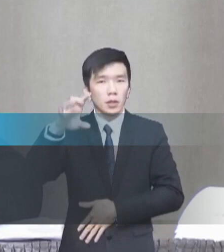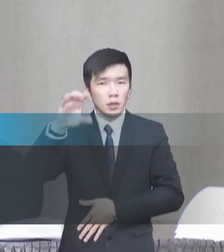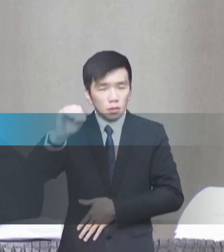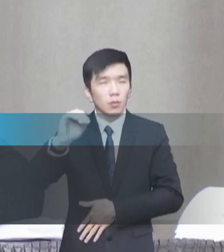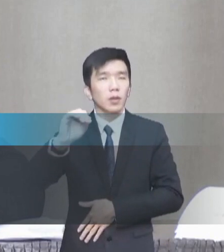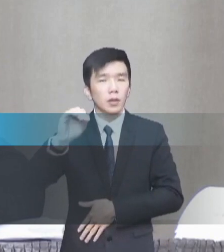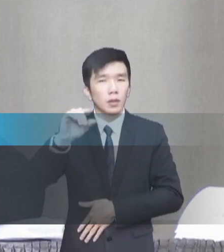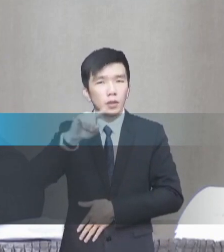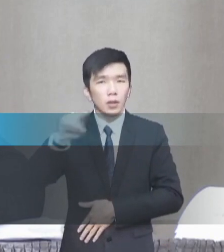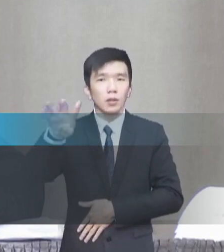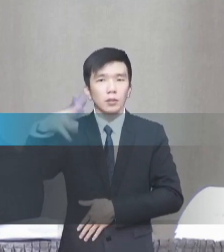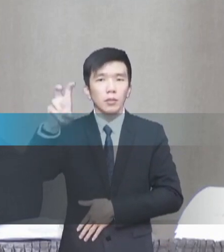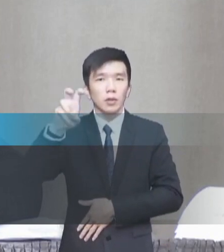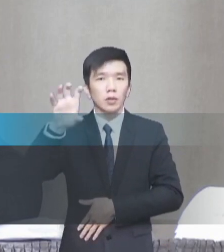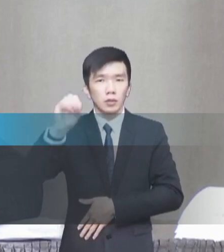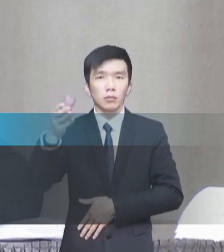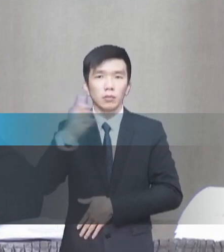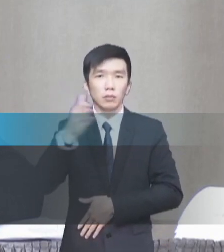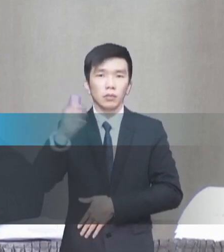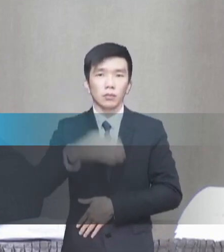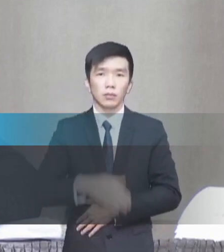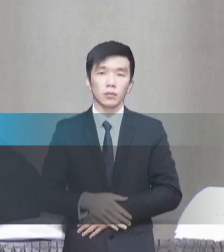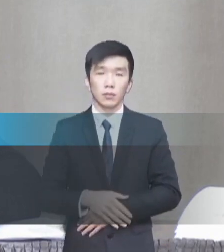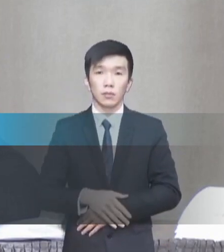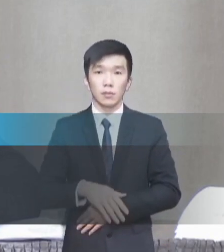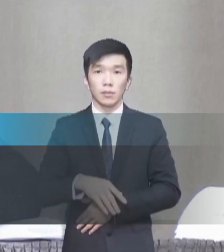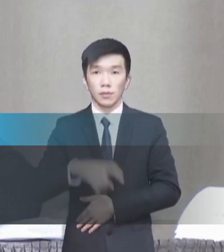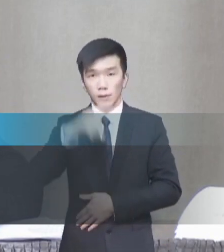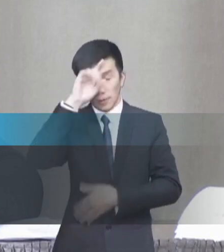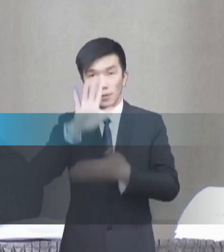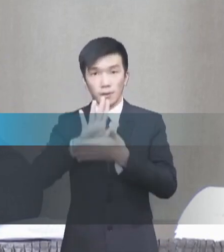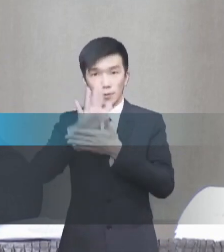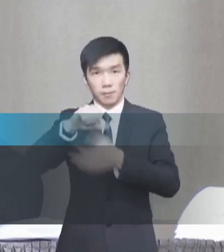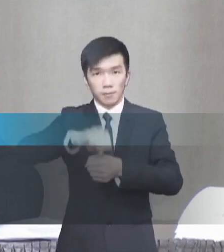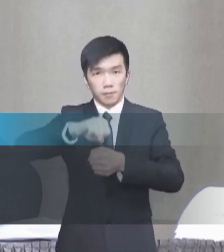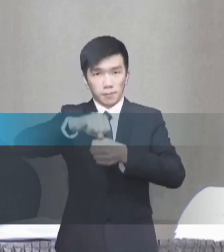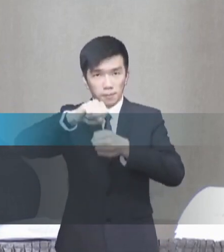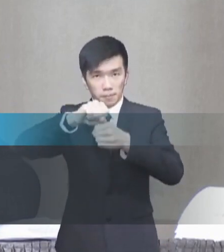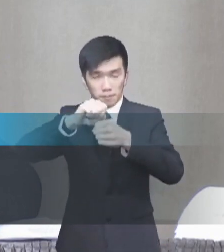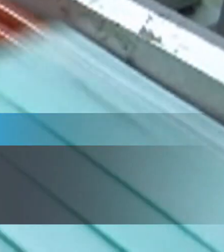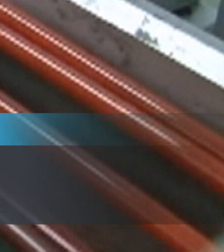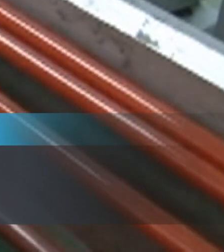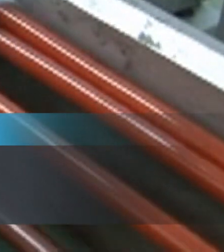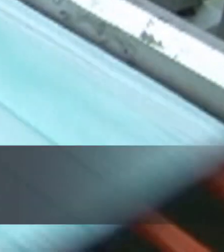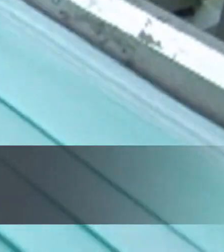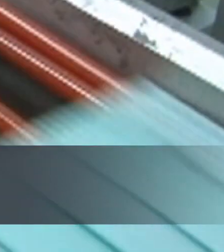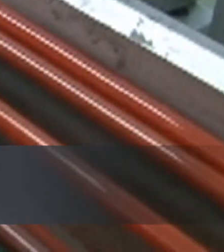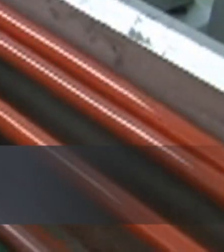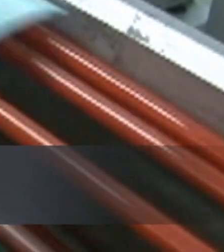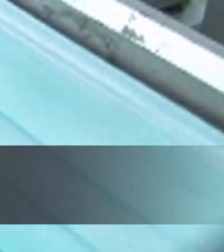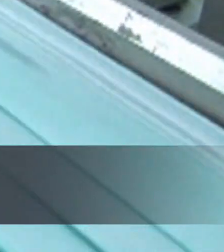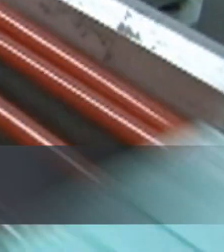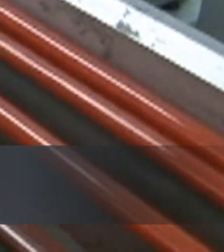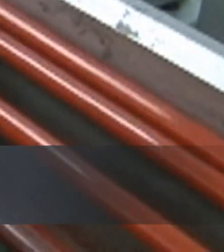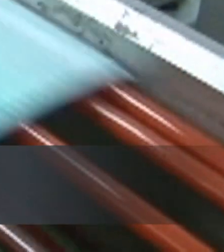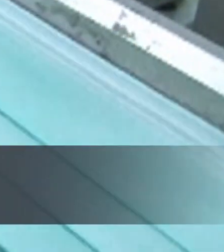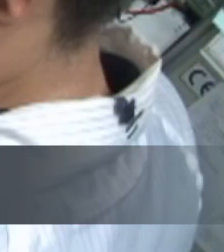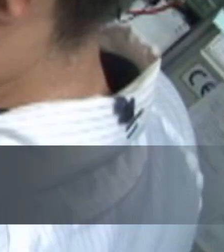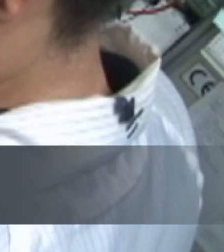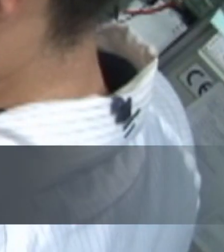400万到420万片。那未来我们希望可以日产600万片，甚至更高。 政府统一增购口罩的政策将暂定持